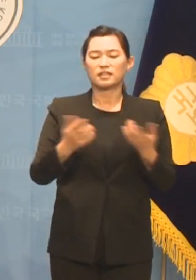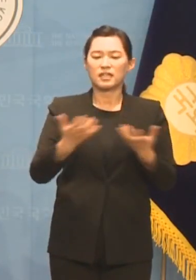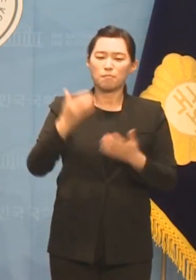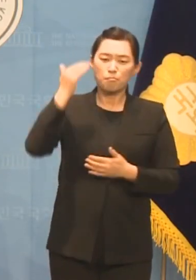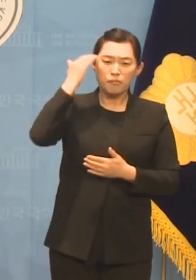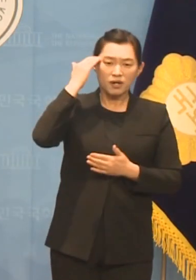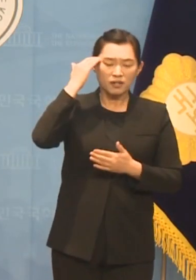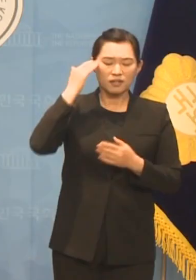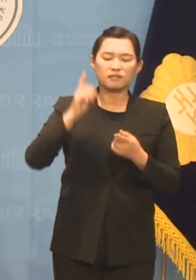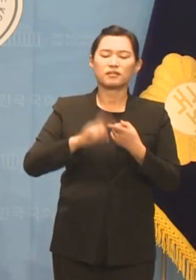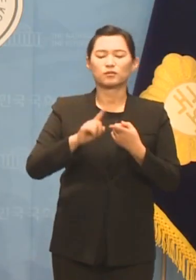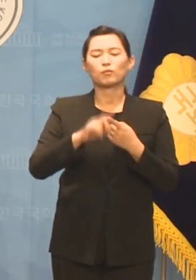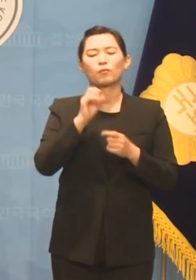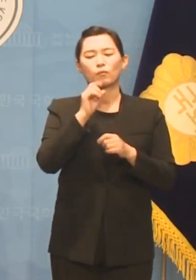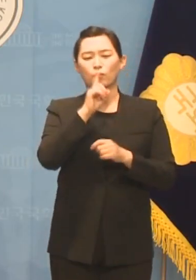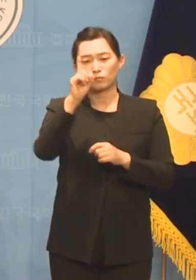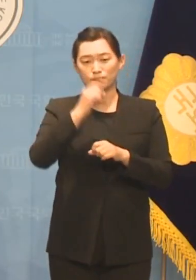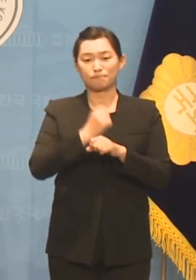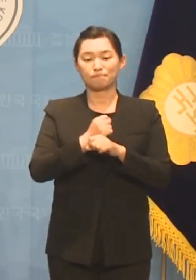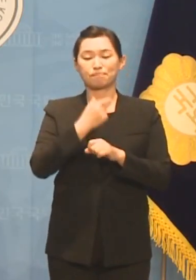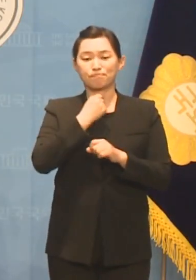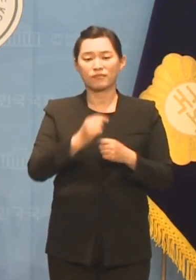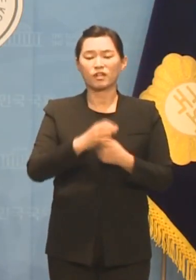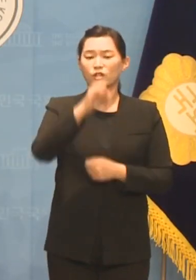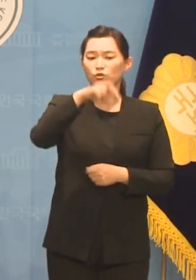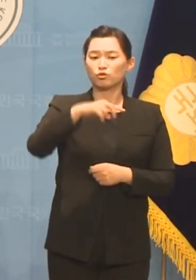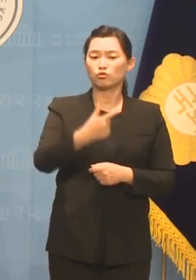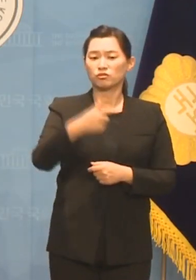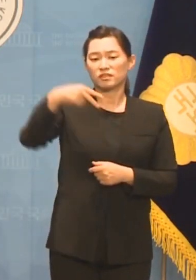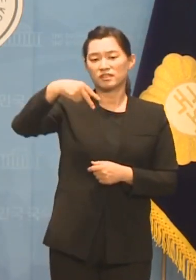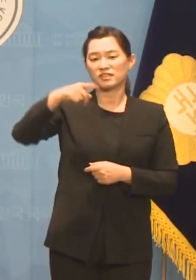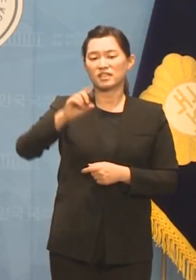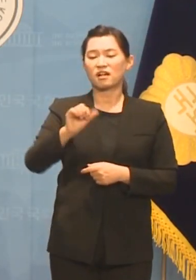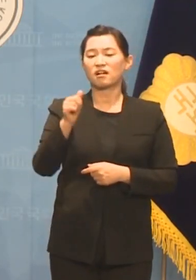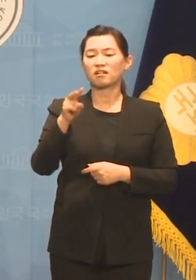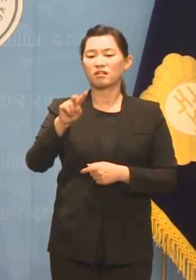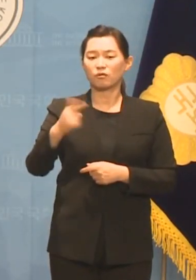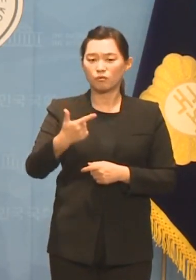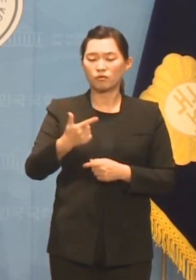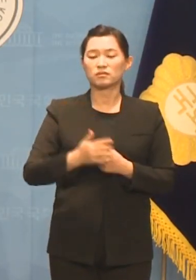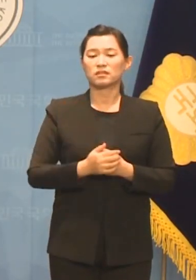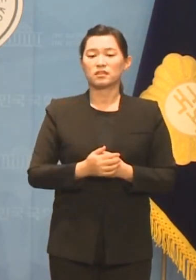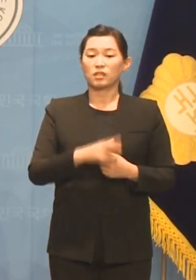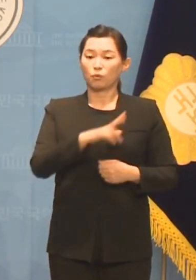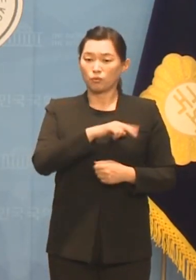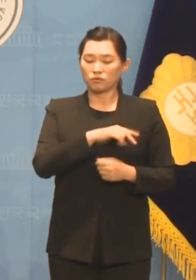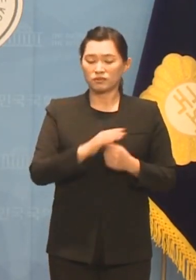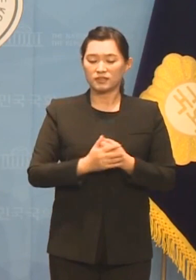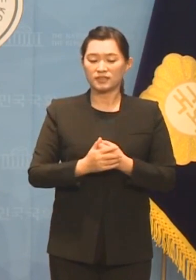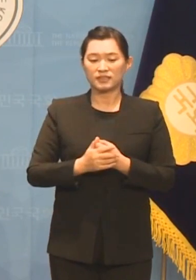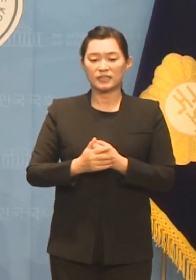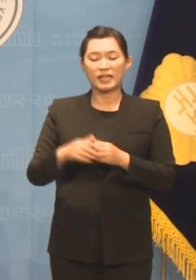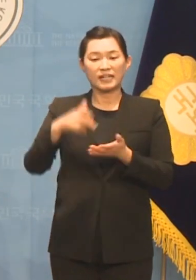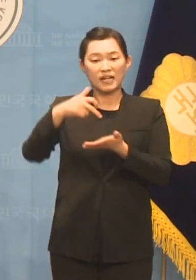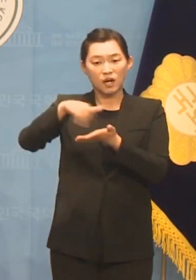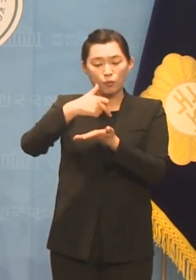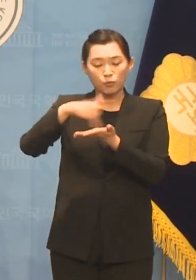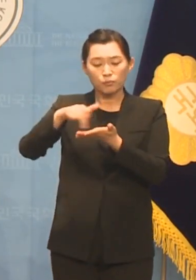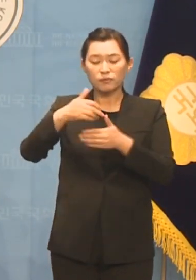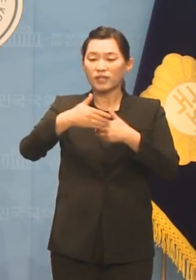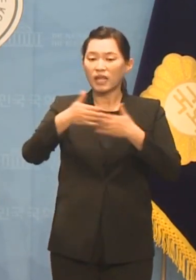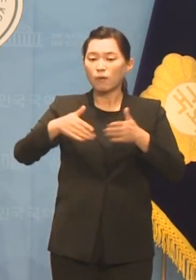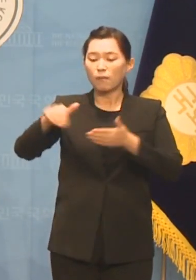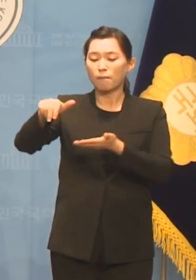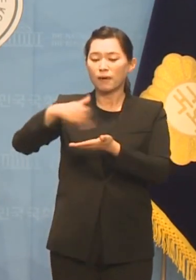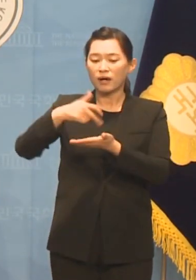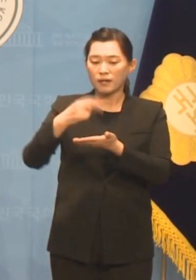업무방해죄로 고소하고자 합니다. 윤상현 의원은 지난 1월 13일 18시 14분경 민주당의 카카오톡 대화방과